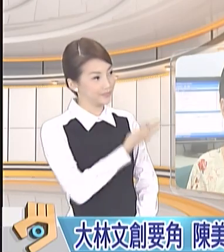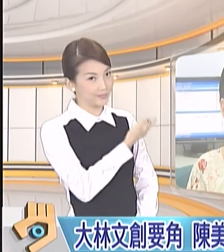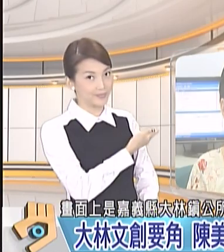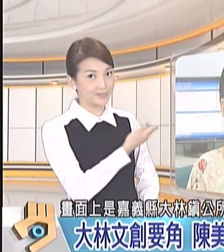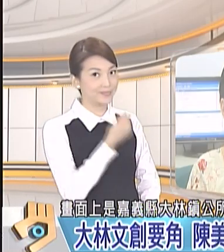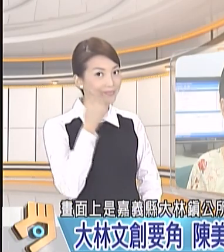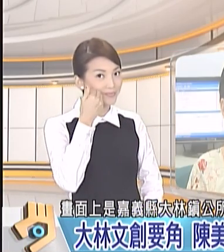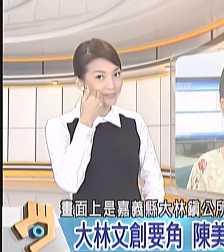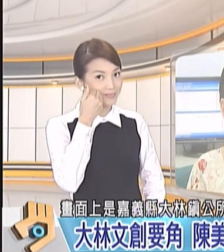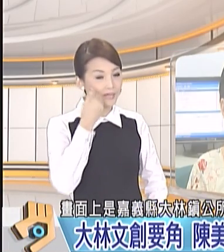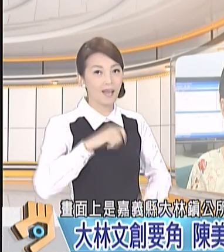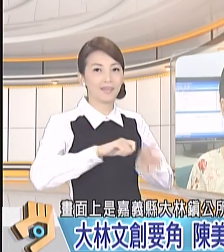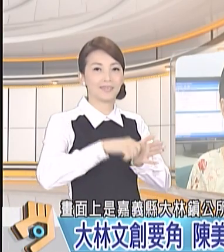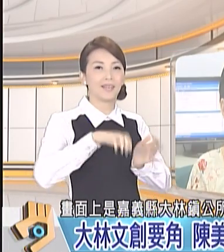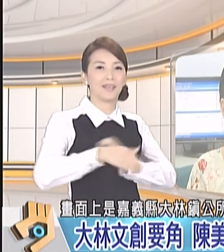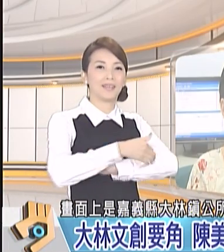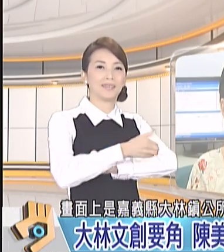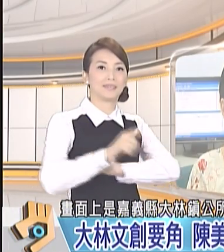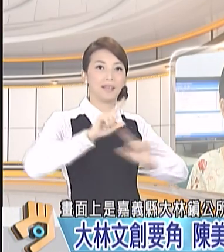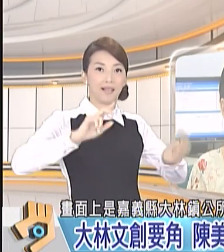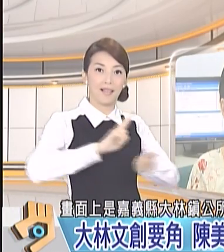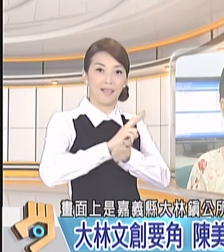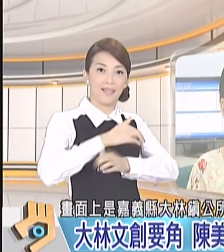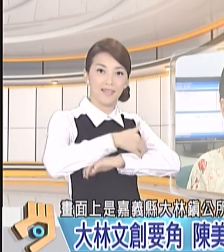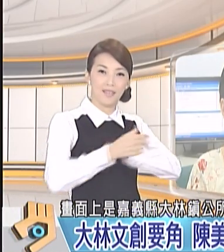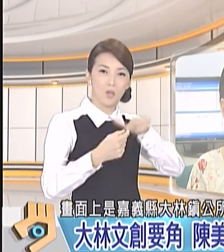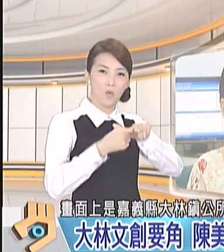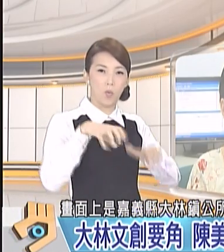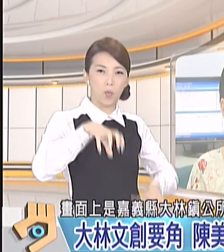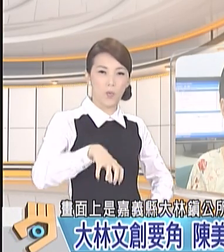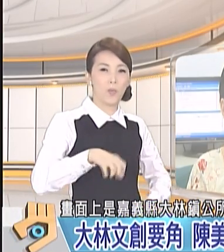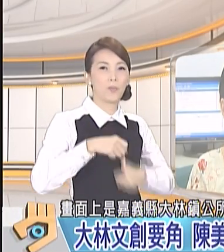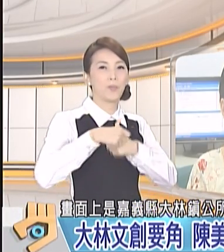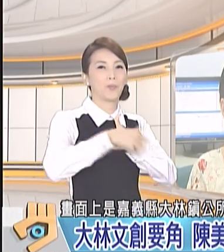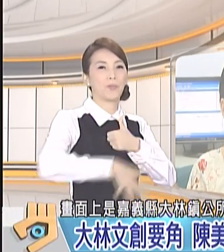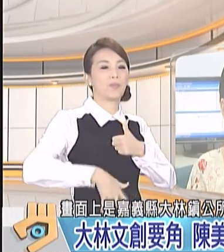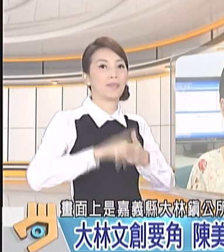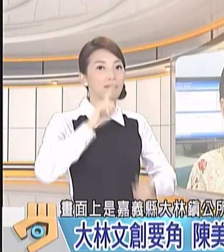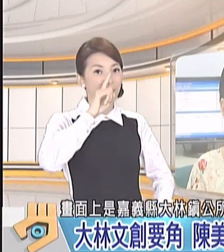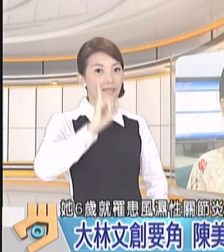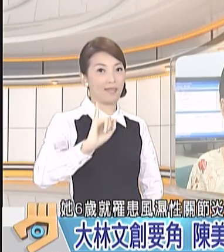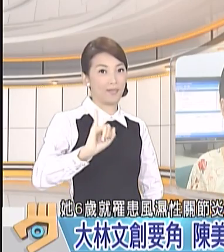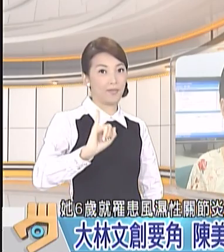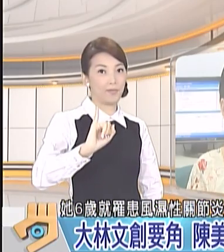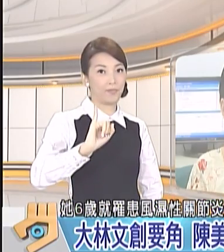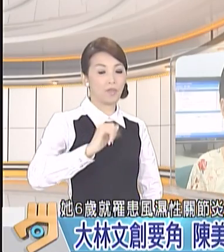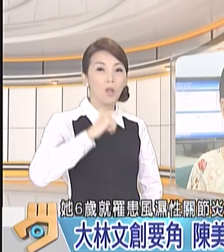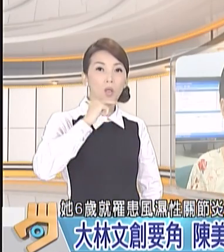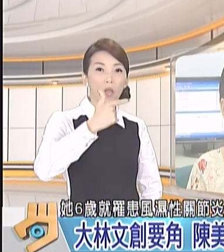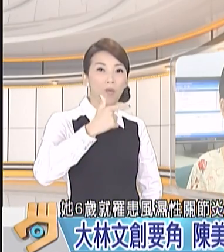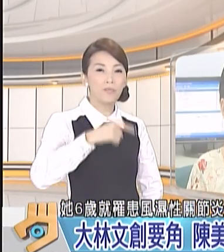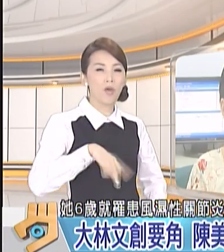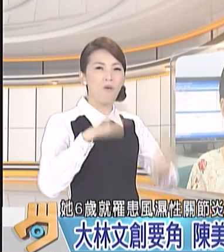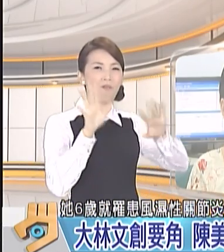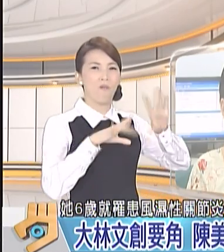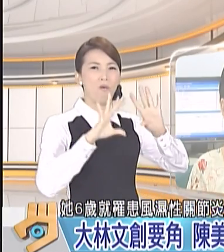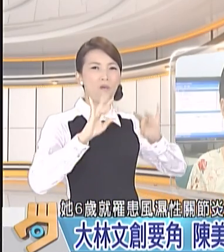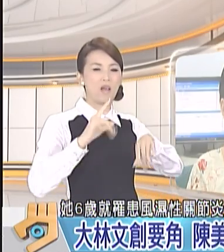画面上是嘉义县大林镇公所职员陈美芳，她6岁就罹患了风湿性关节